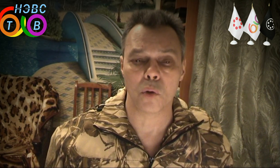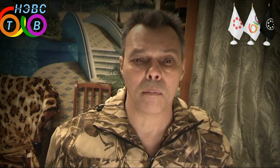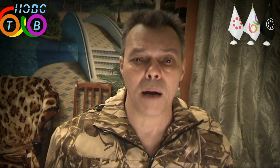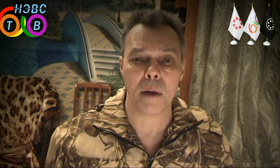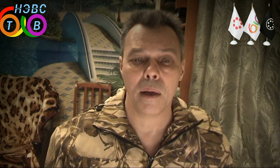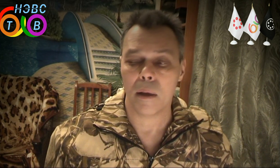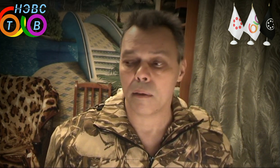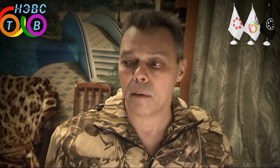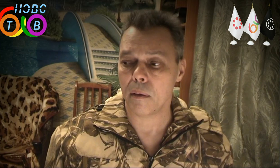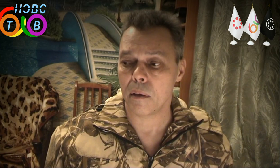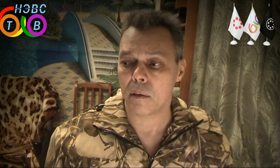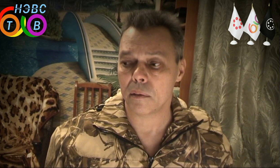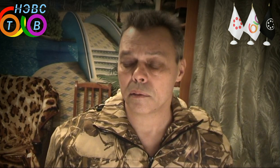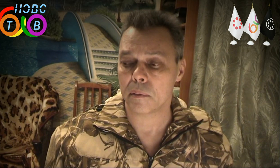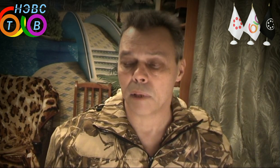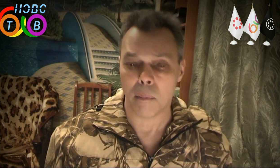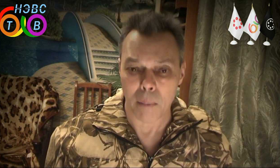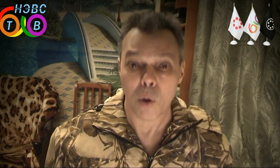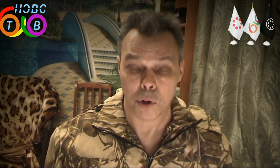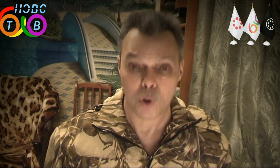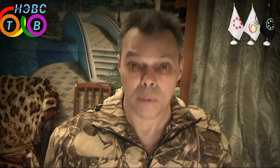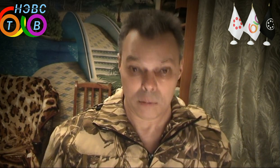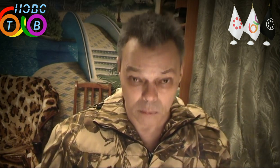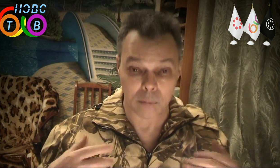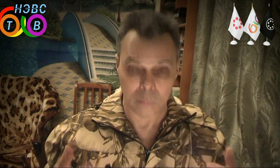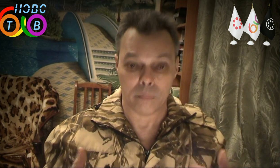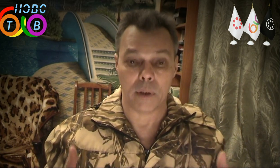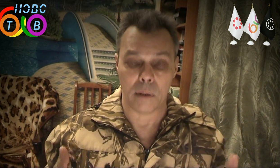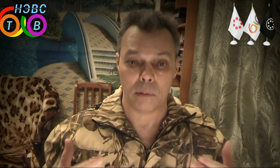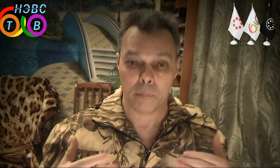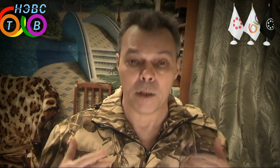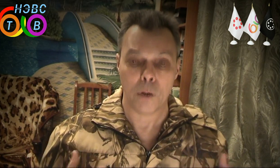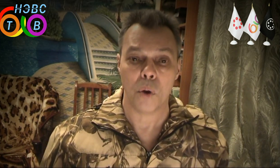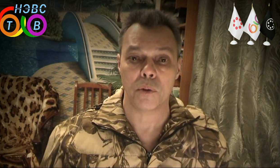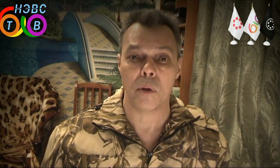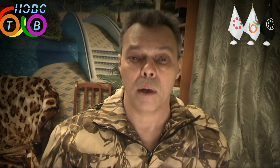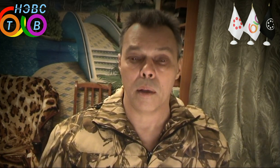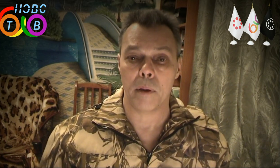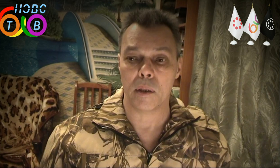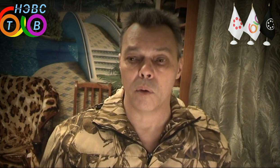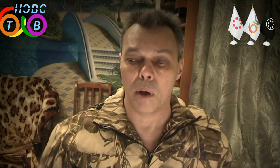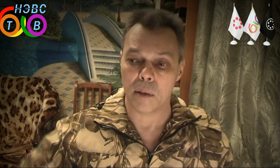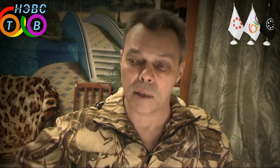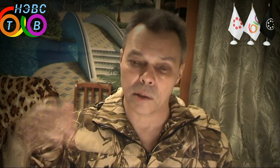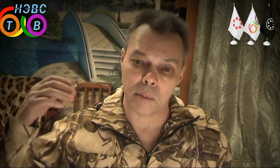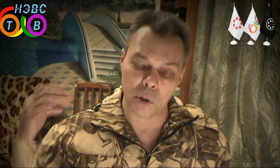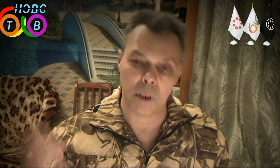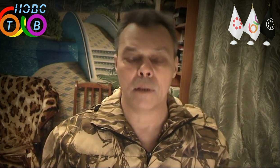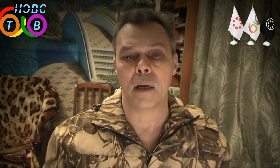душой мамы, а мама хочет, чтобы было по ее все, и поэтому она даже может идти на